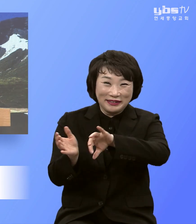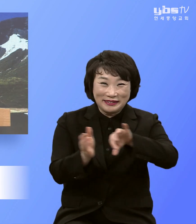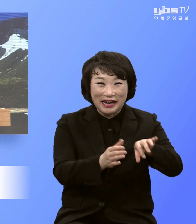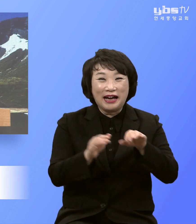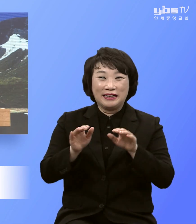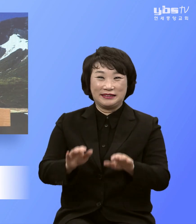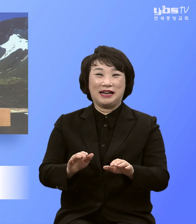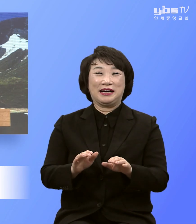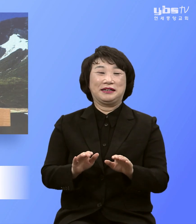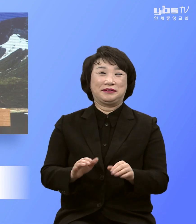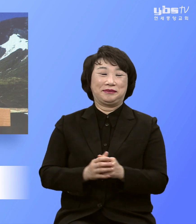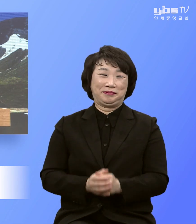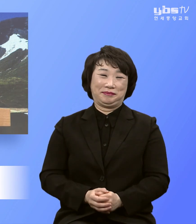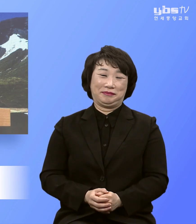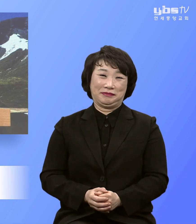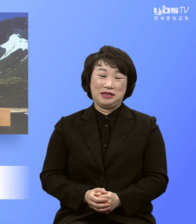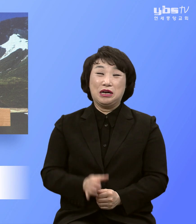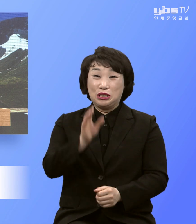하물며